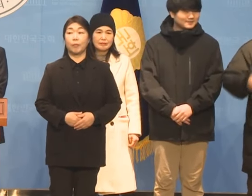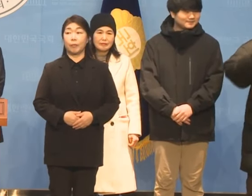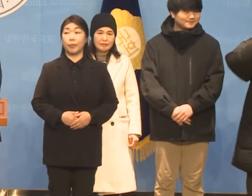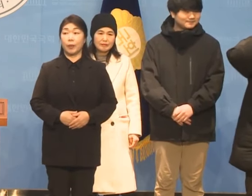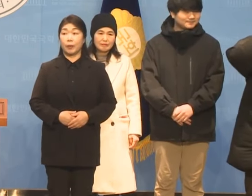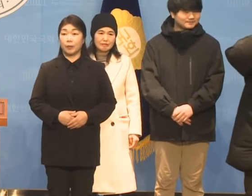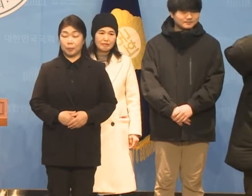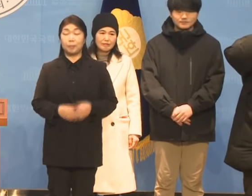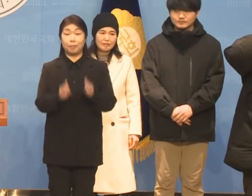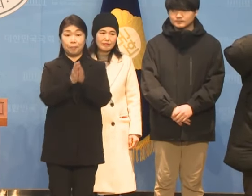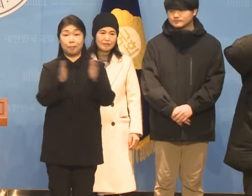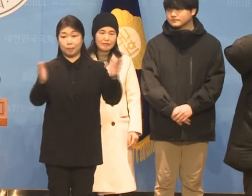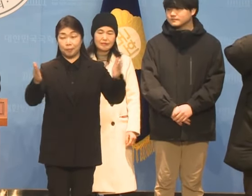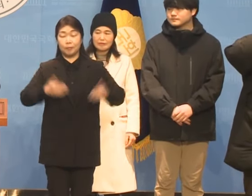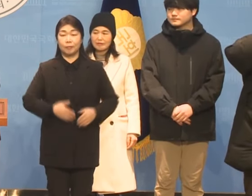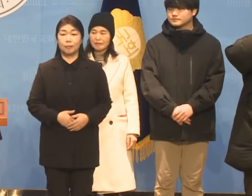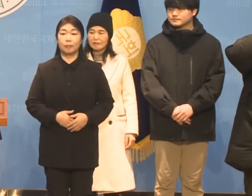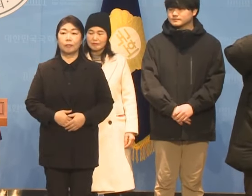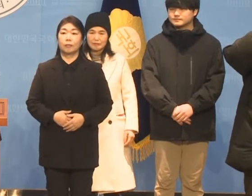시작할까요? 시작할까요? 네.